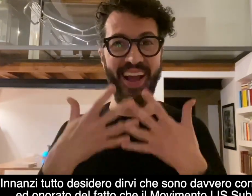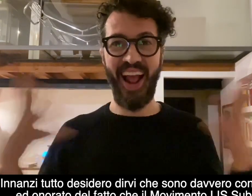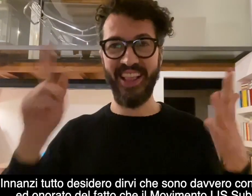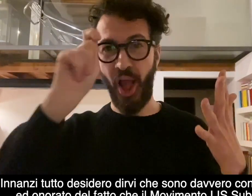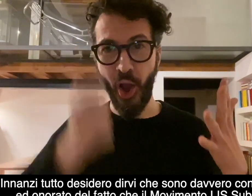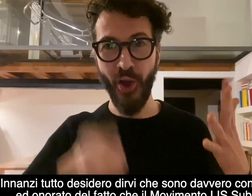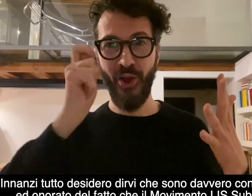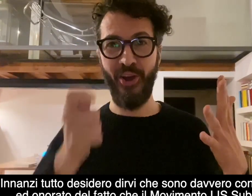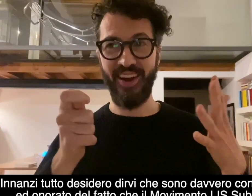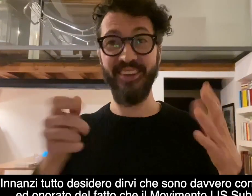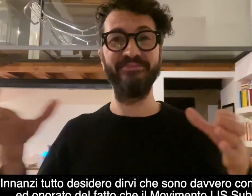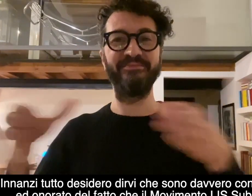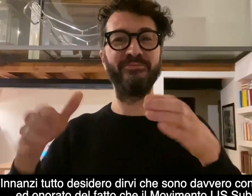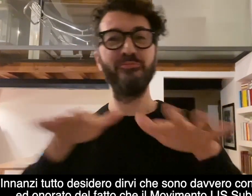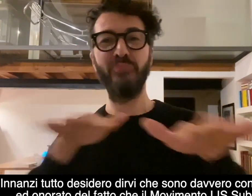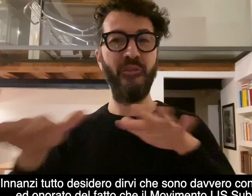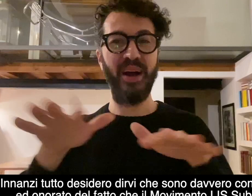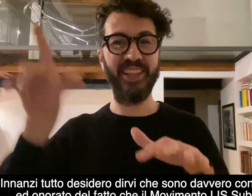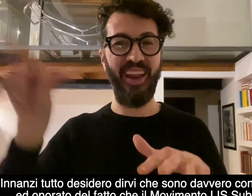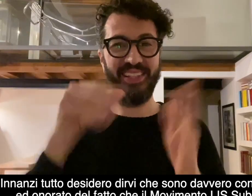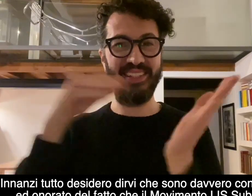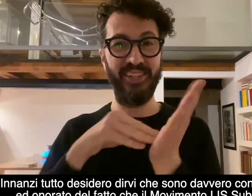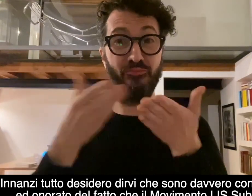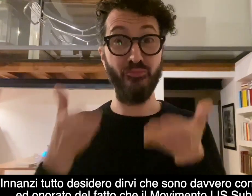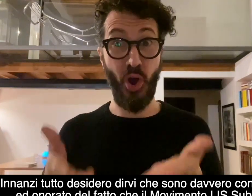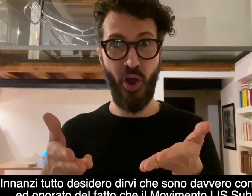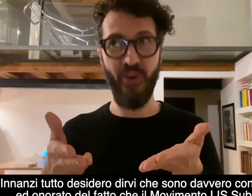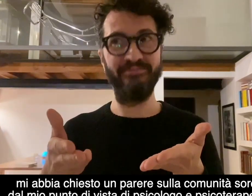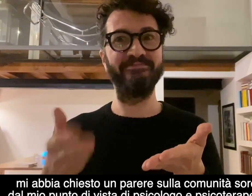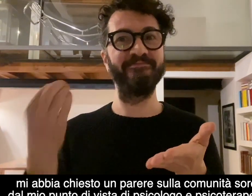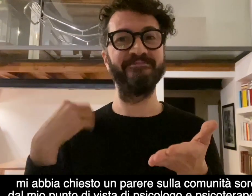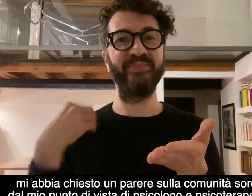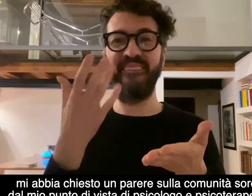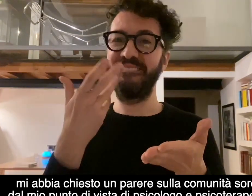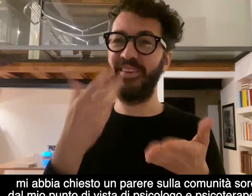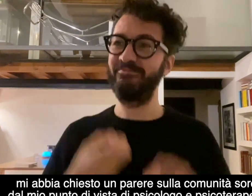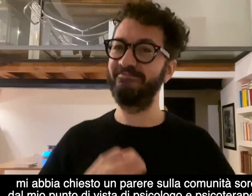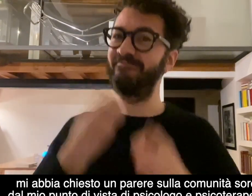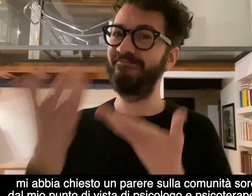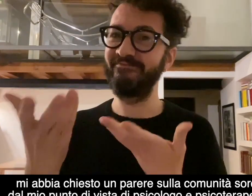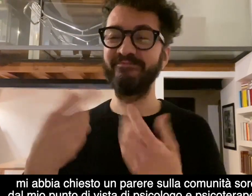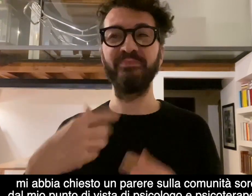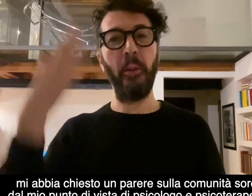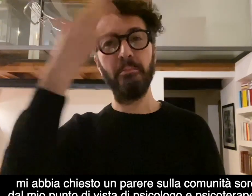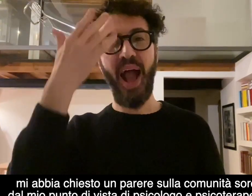contento e onorato del fatto che il movimento lì subito mi abbia chiesto di dare un